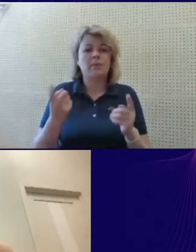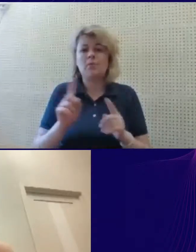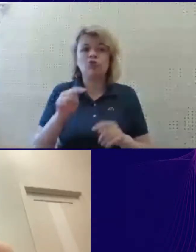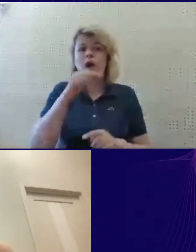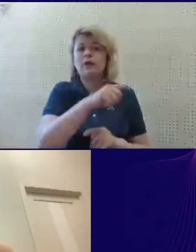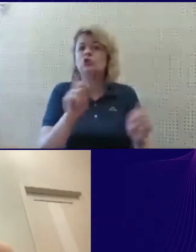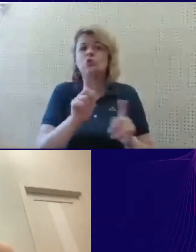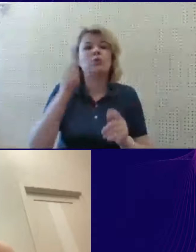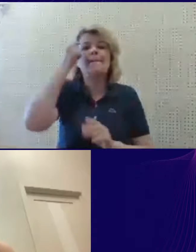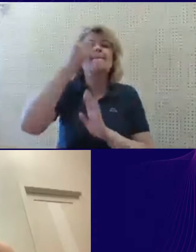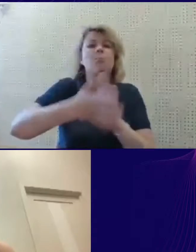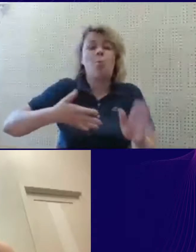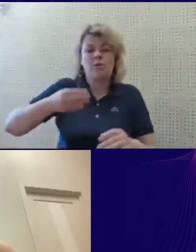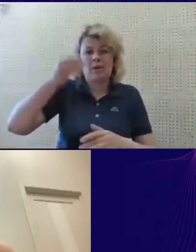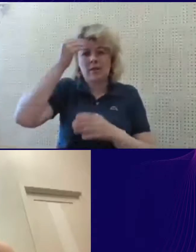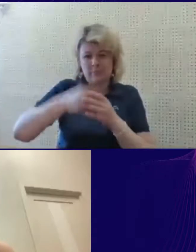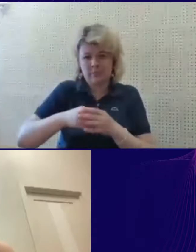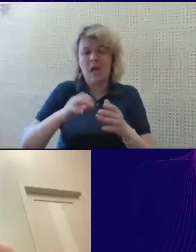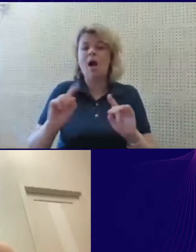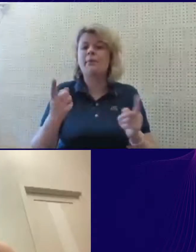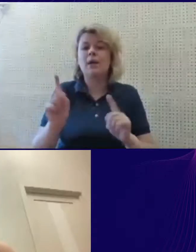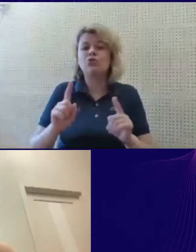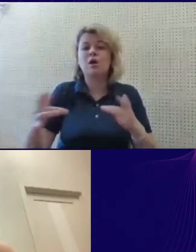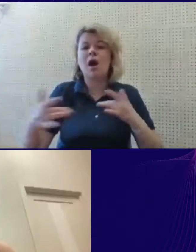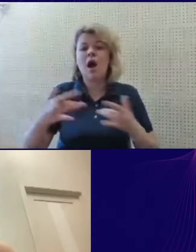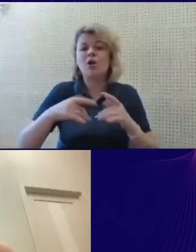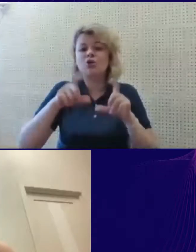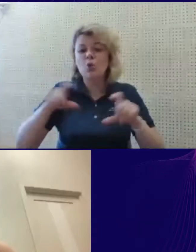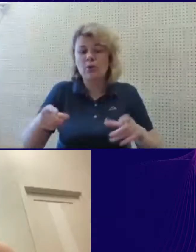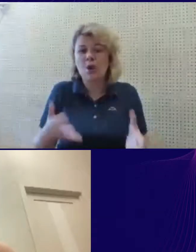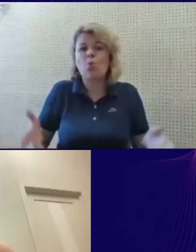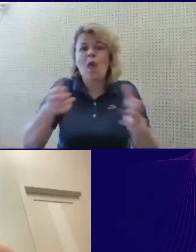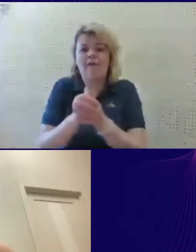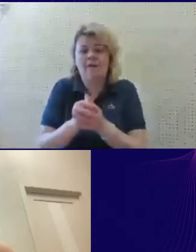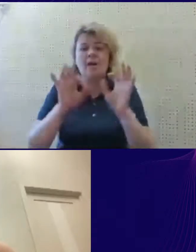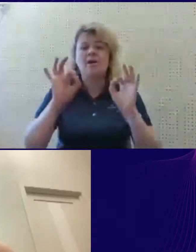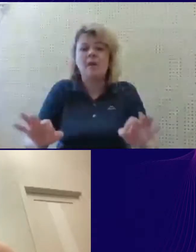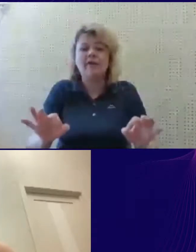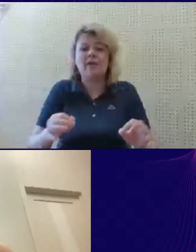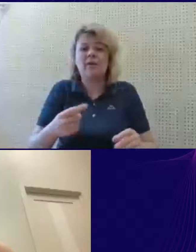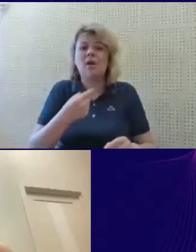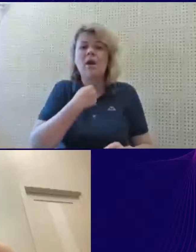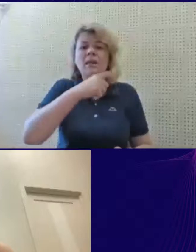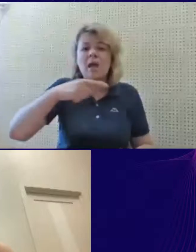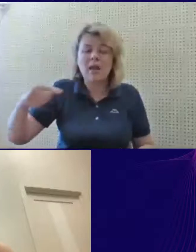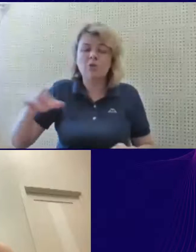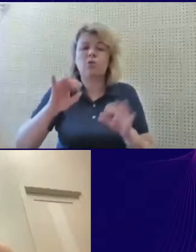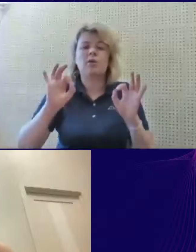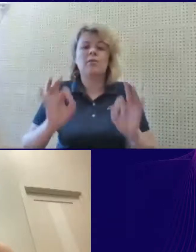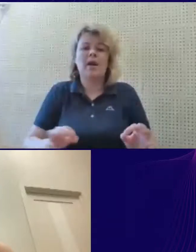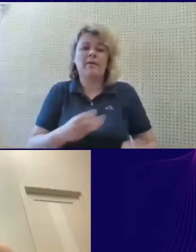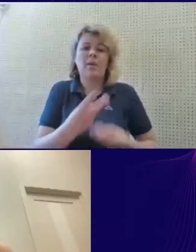поняли, смысл, а потому что они уловили правильную интонацию, правильное эмоциональное состояние. Актеру может